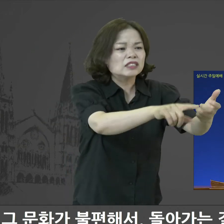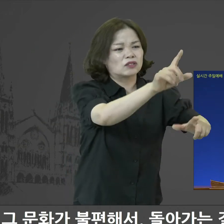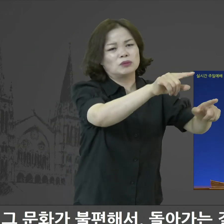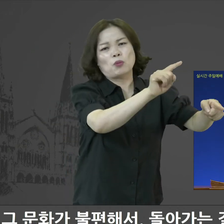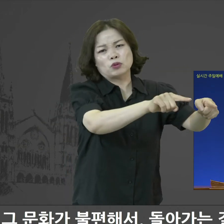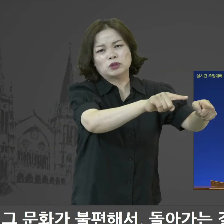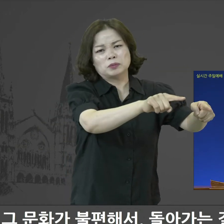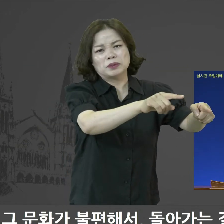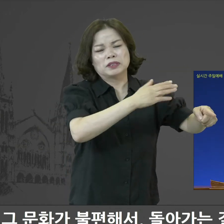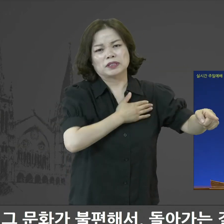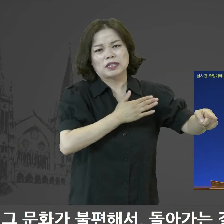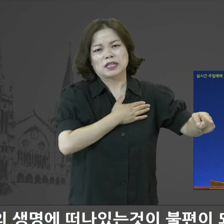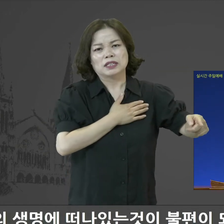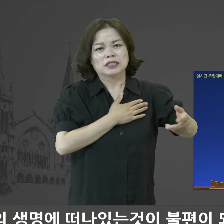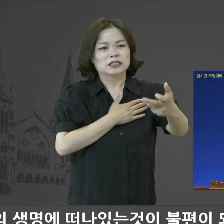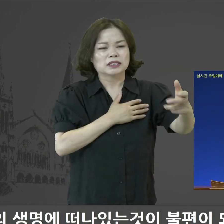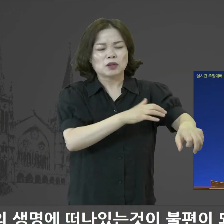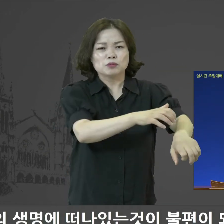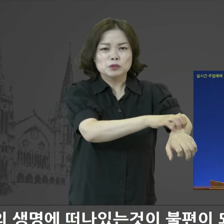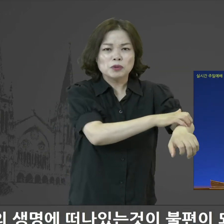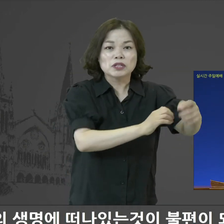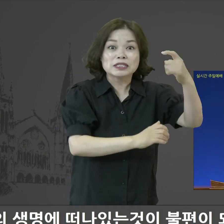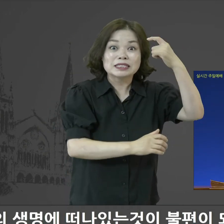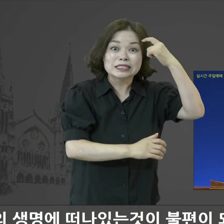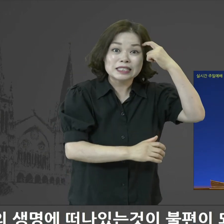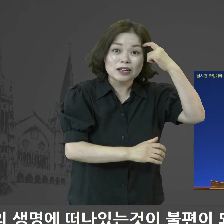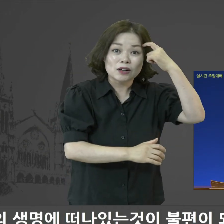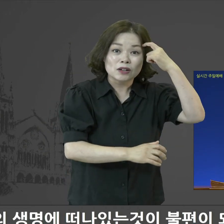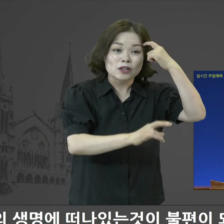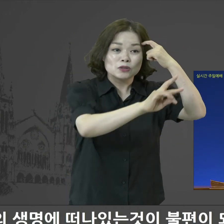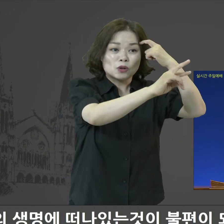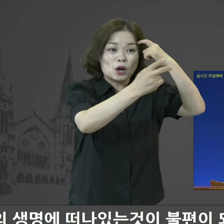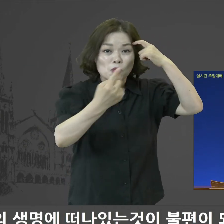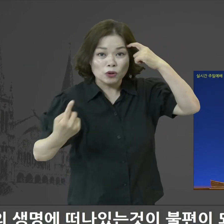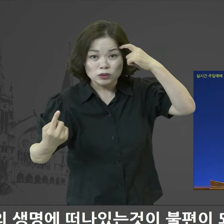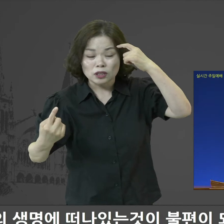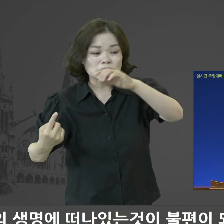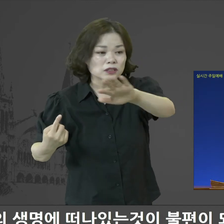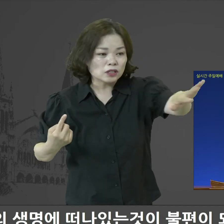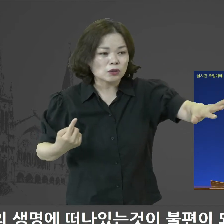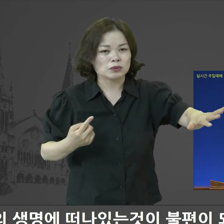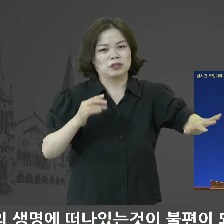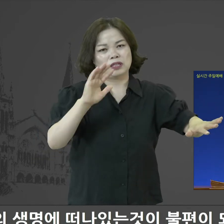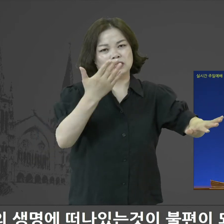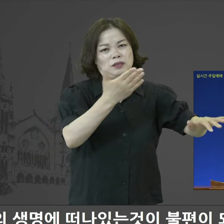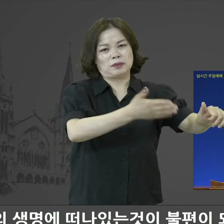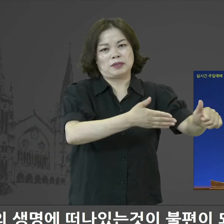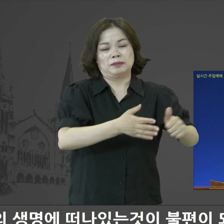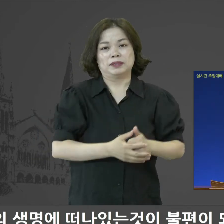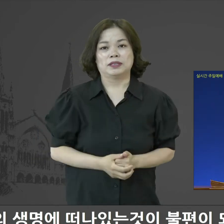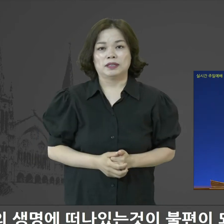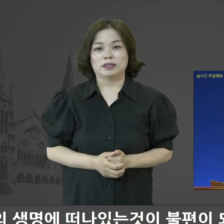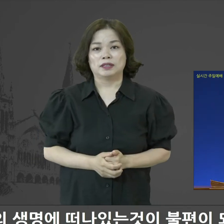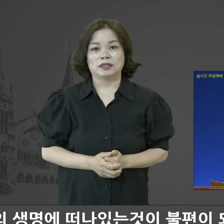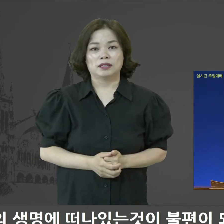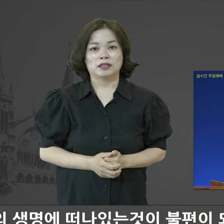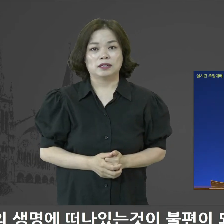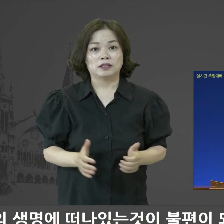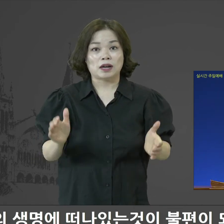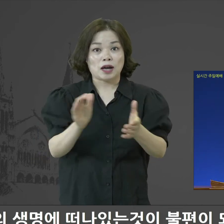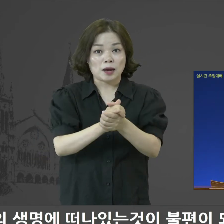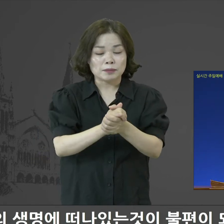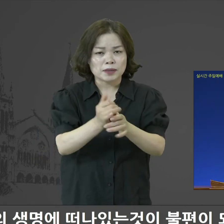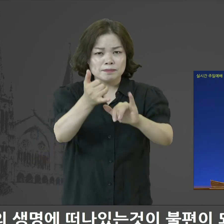나에게 커다란 불편으로 느껴질 수 있는 저와 여러분 되기를 소망합니다. 지금 아멘 하신